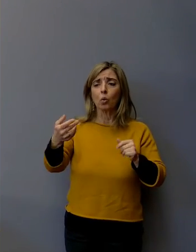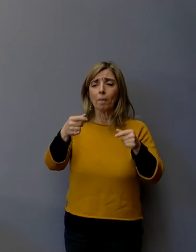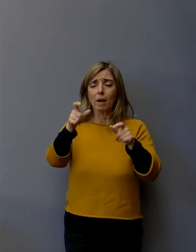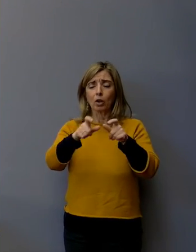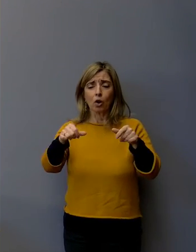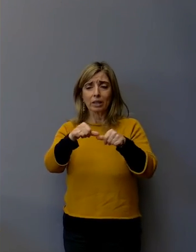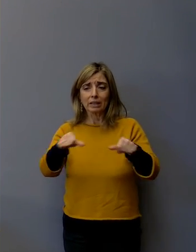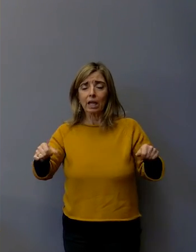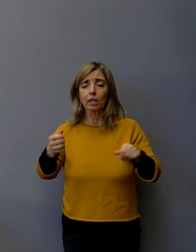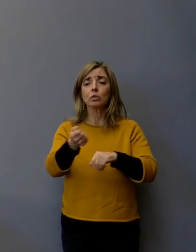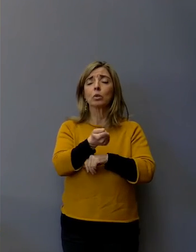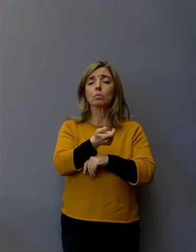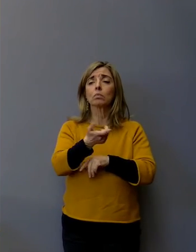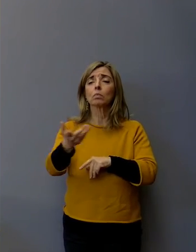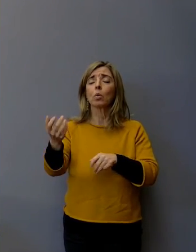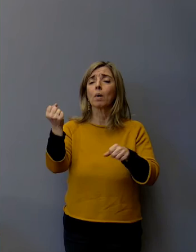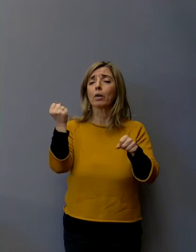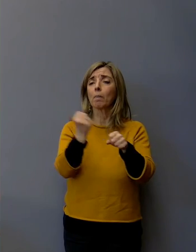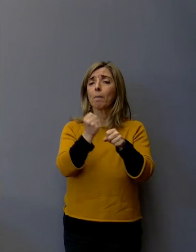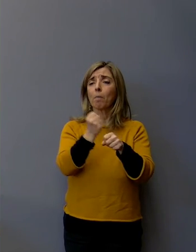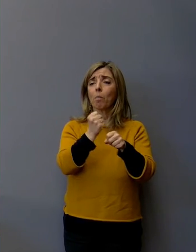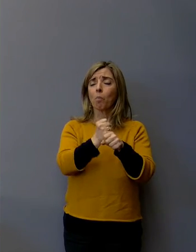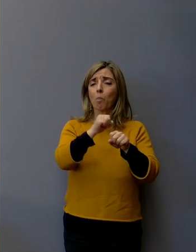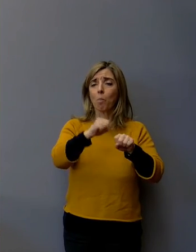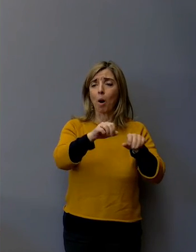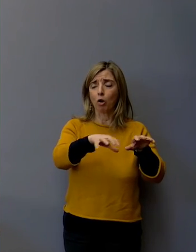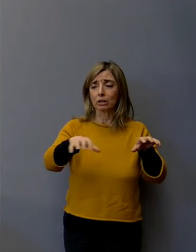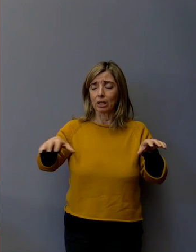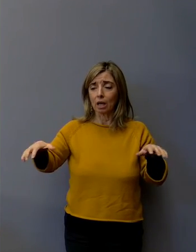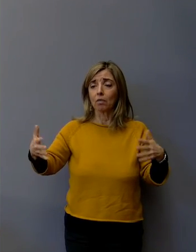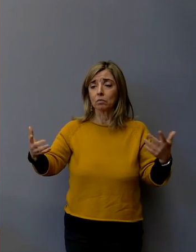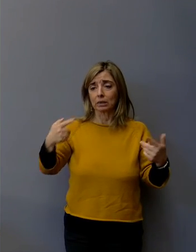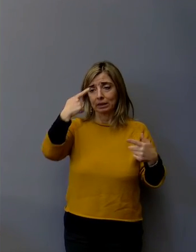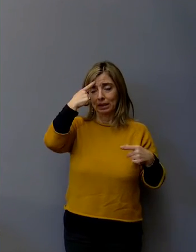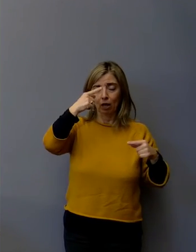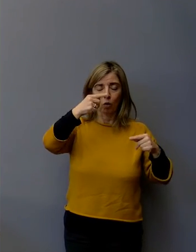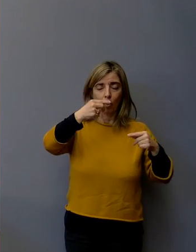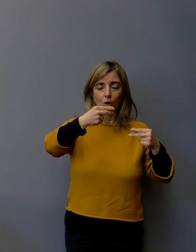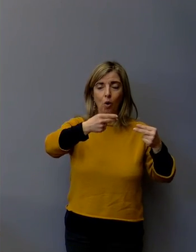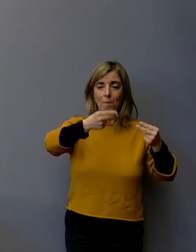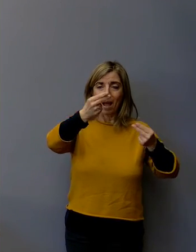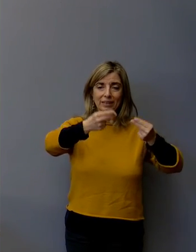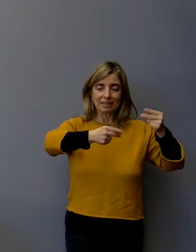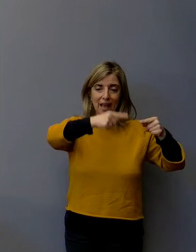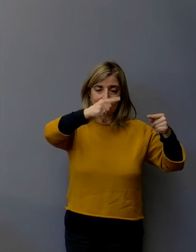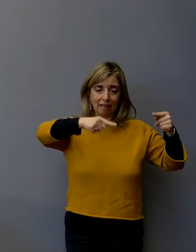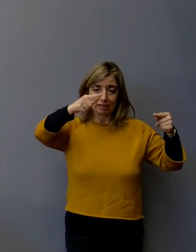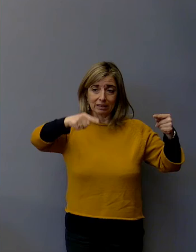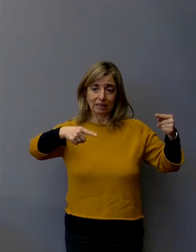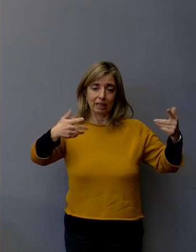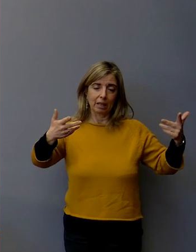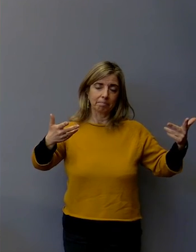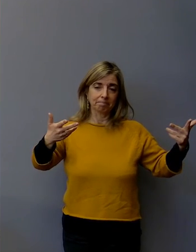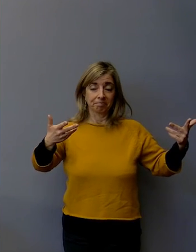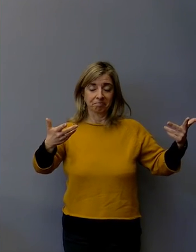eccetera come sapete le statistiche possono essere strumentali io non lo voglio nuovo documentare si può